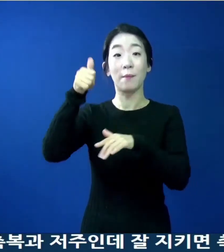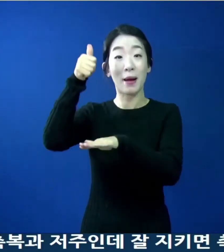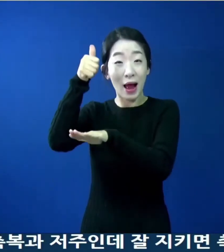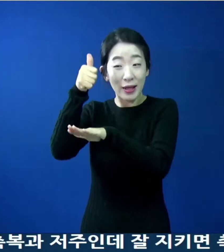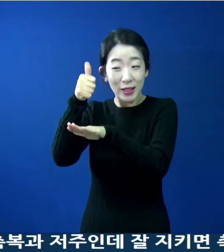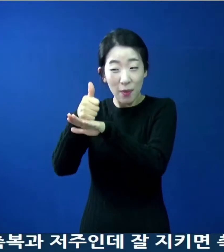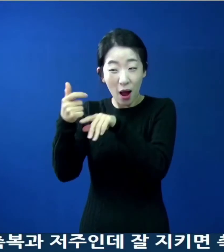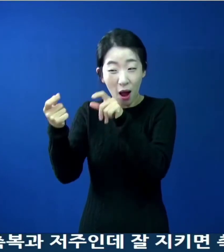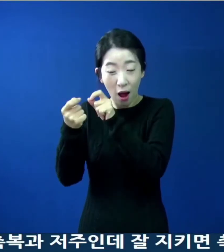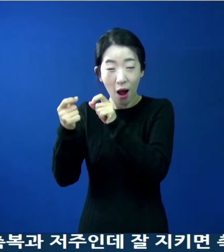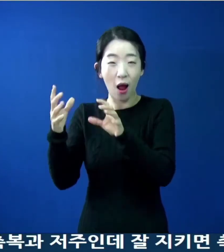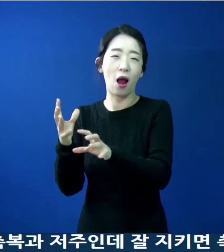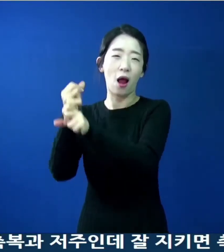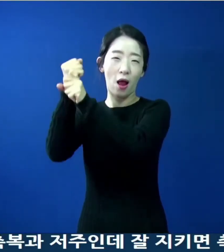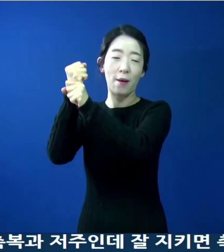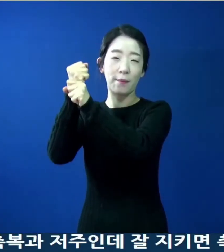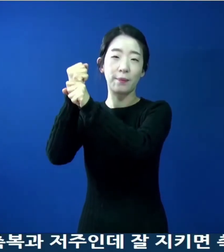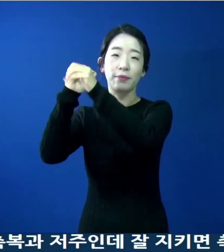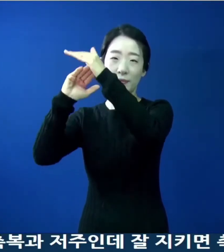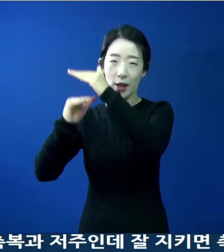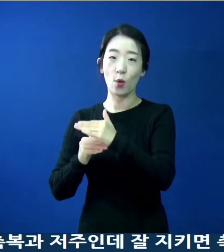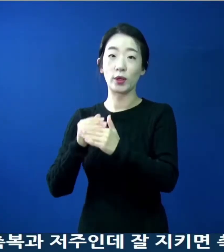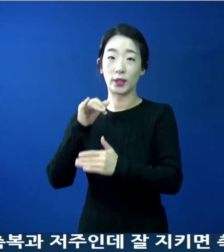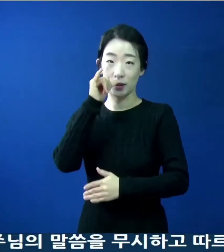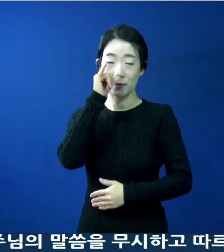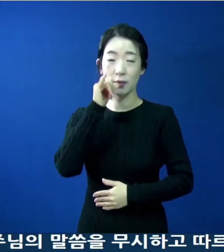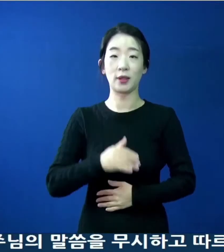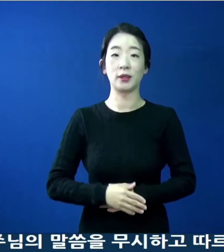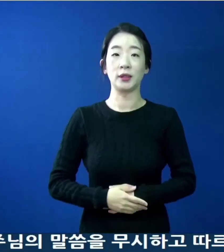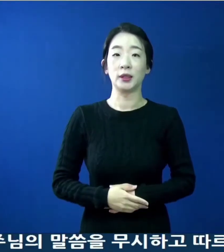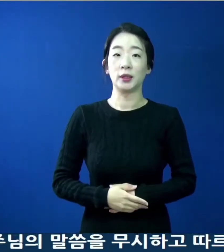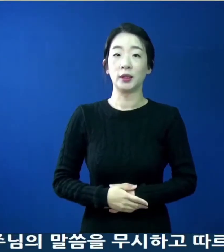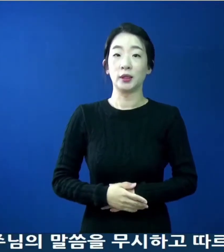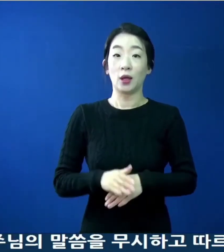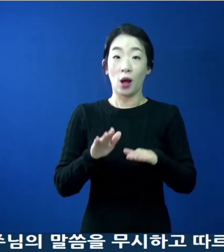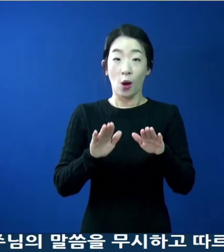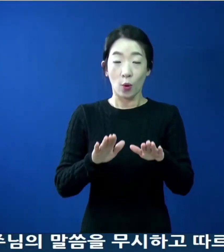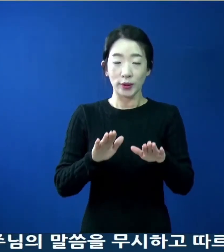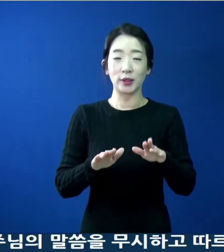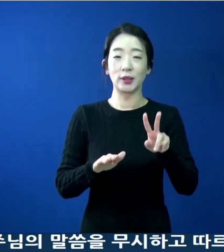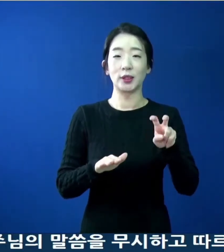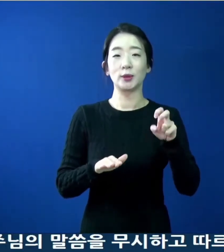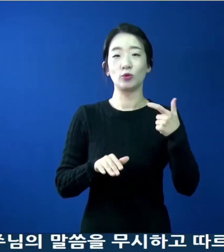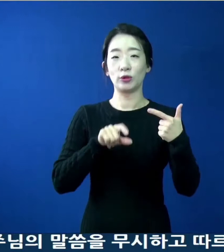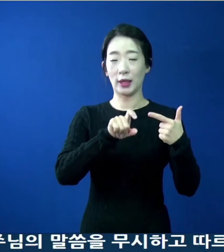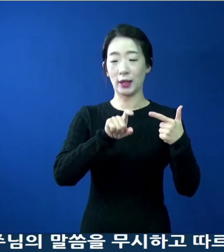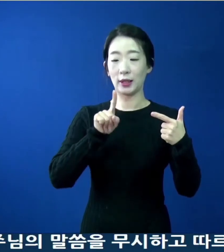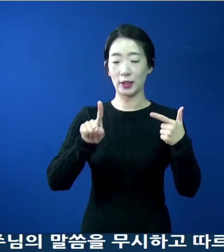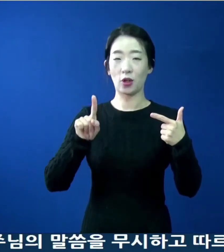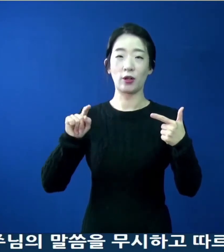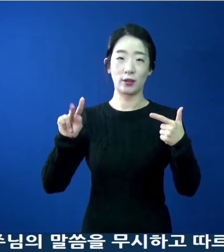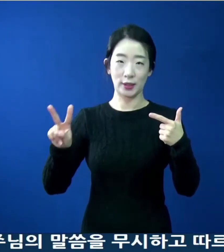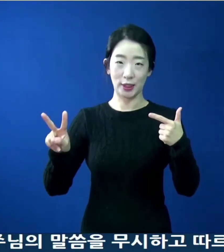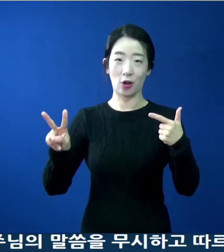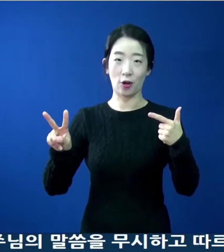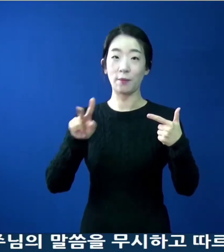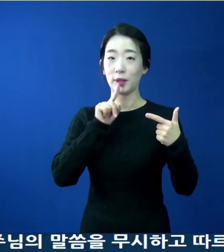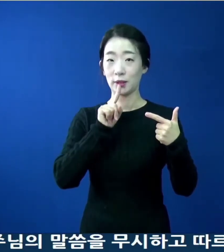덧붙여 주고 있는 것이죠. 오늘은 2절만 다루게 됩니다. 이 긴